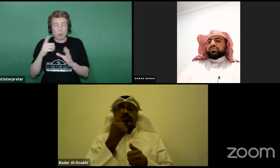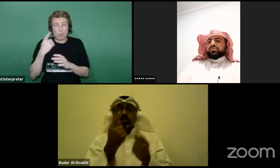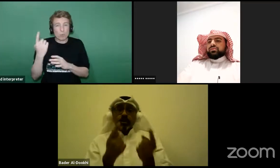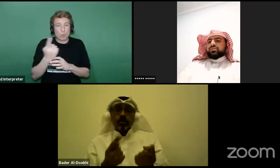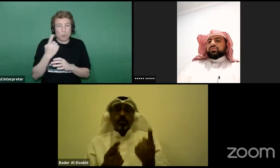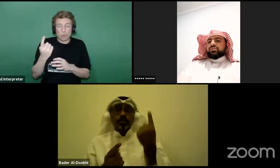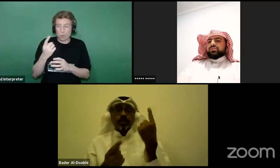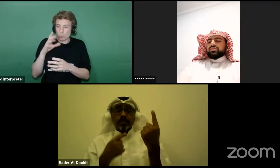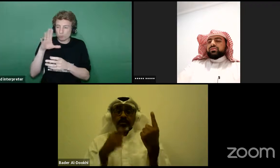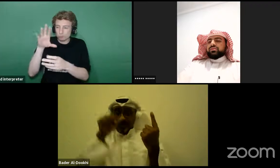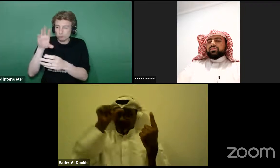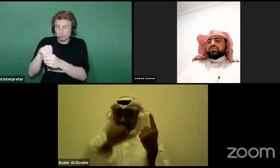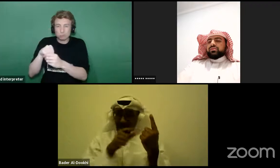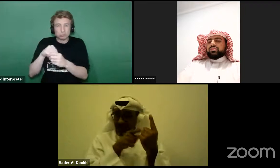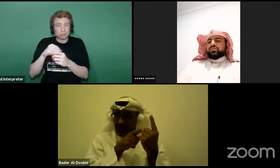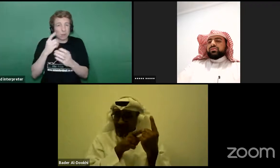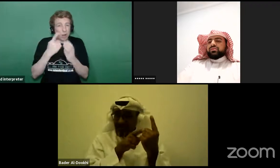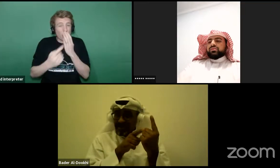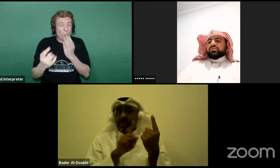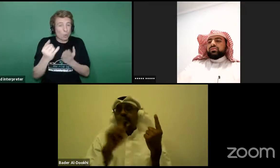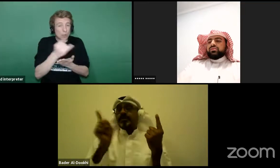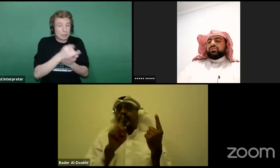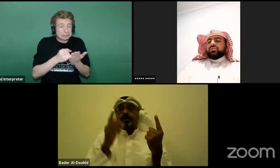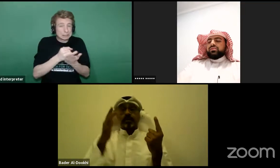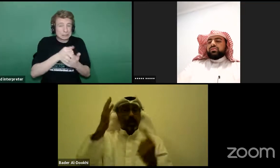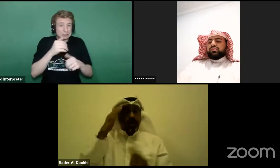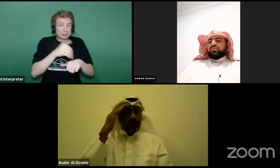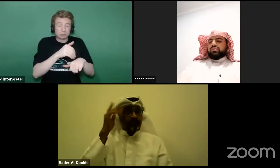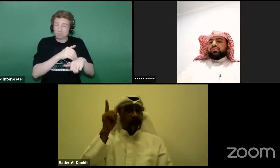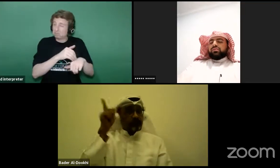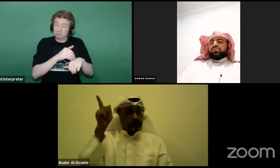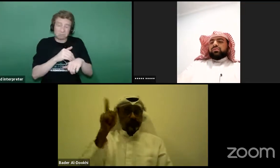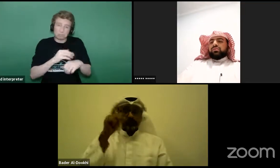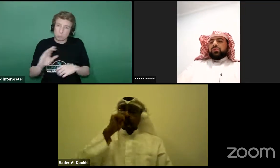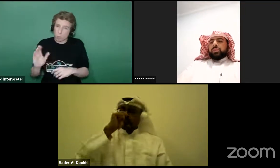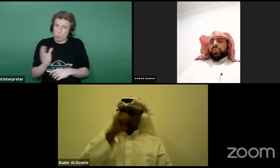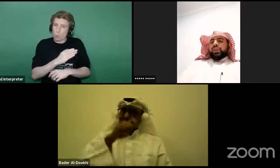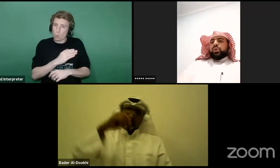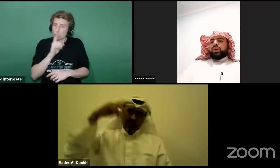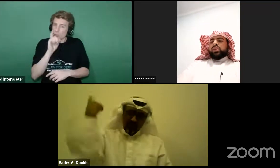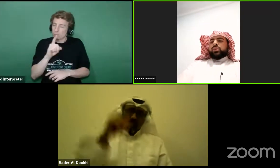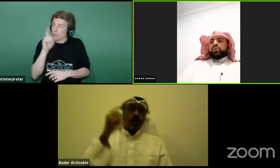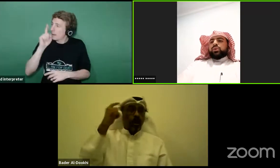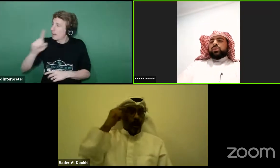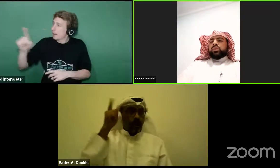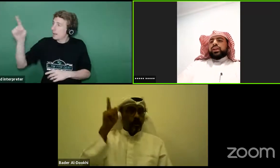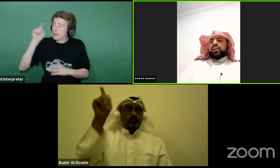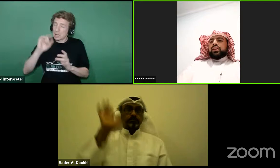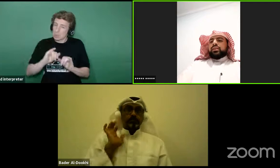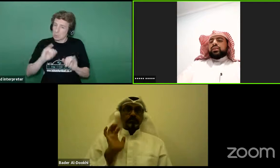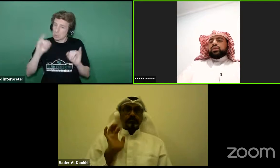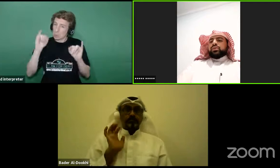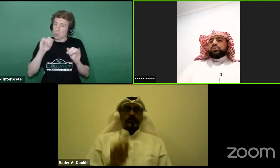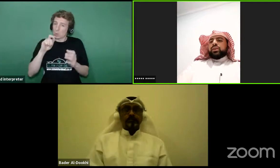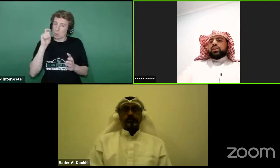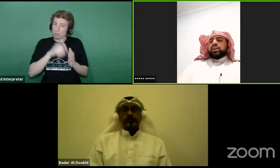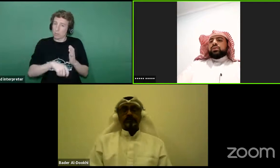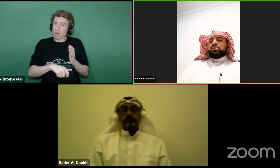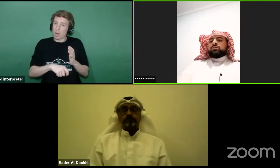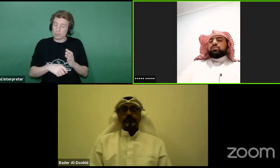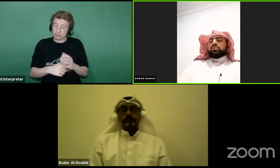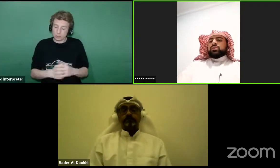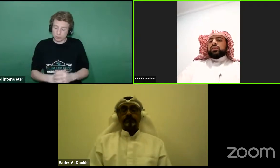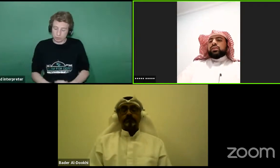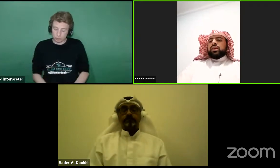do wrong, and know that Allah is severe in punishment. واذكروا إذ أنتم